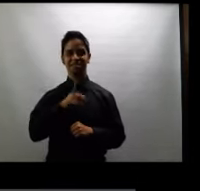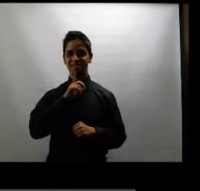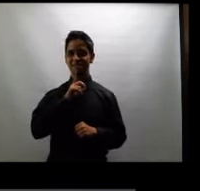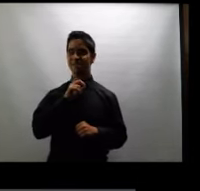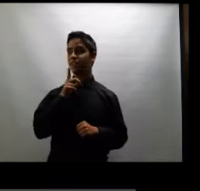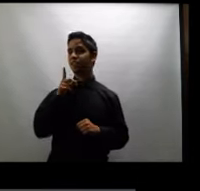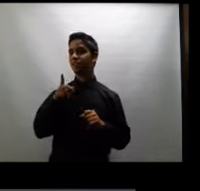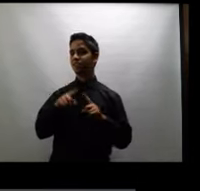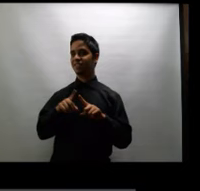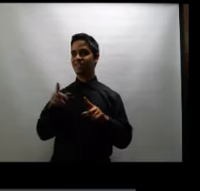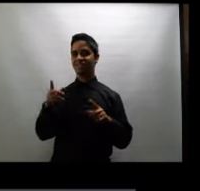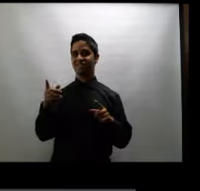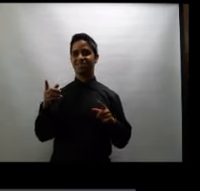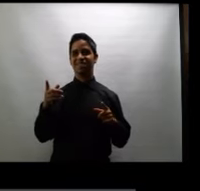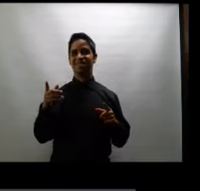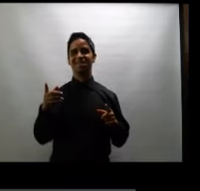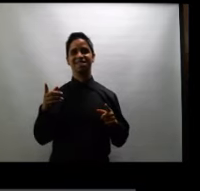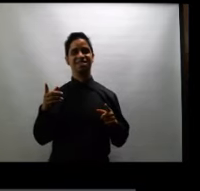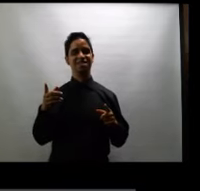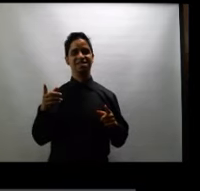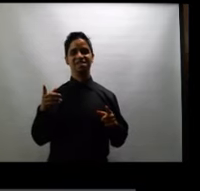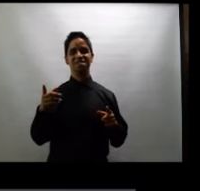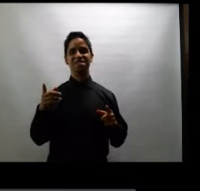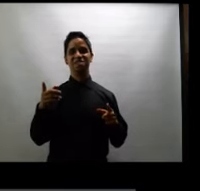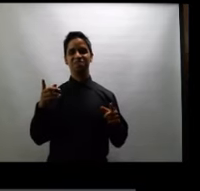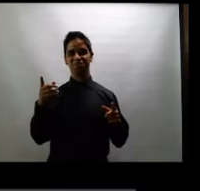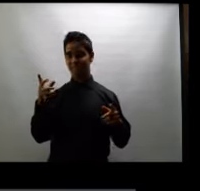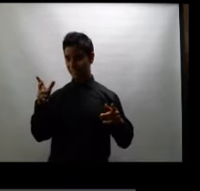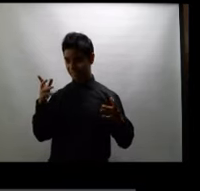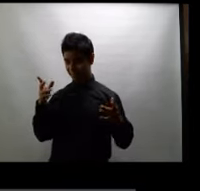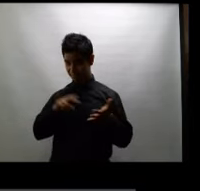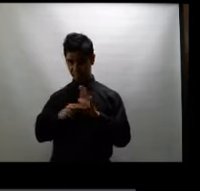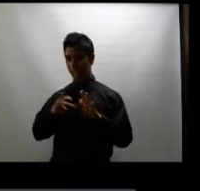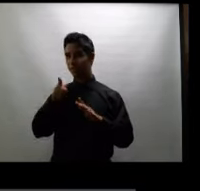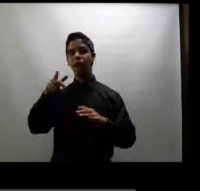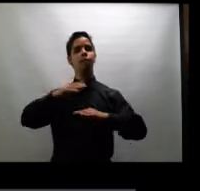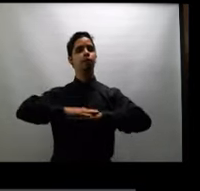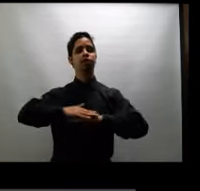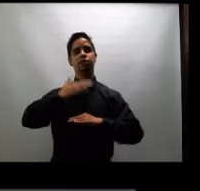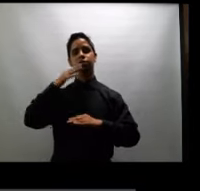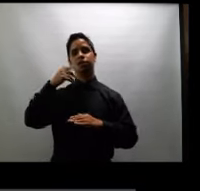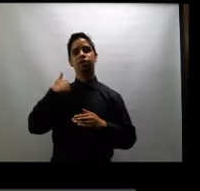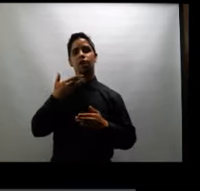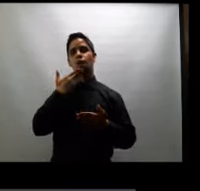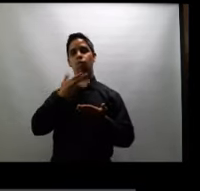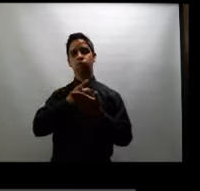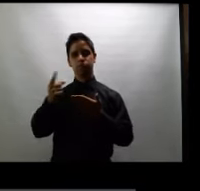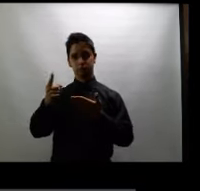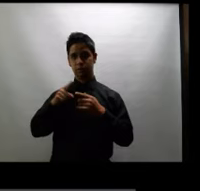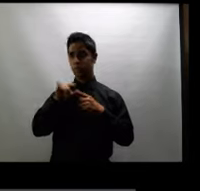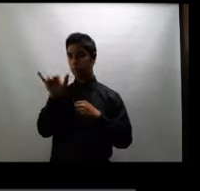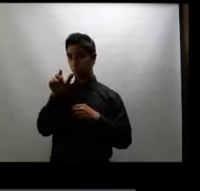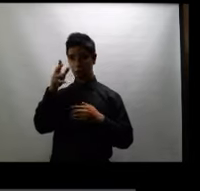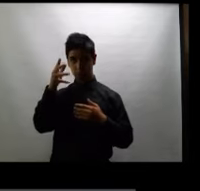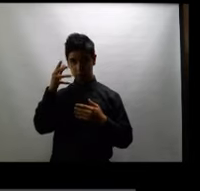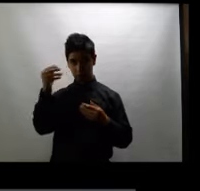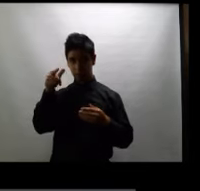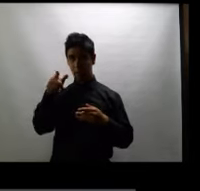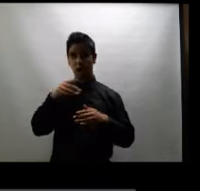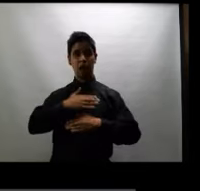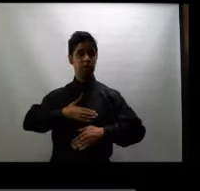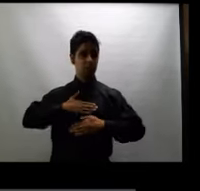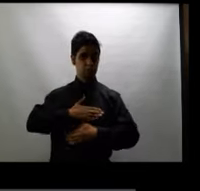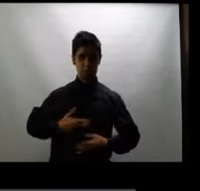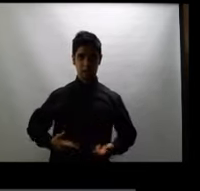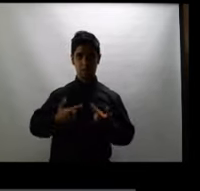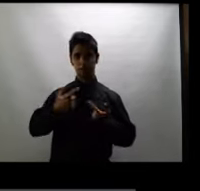Definitivamente. Mira cómo le hace con la cara así. Así que pórtense bonito. Tengan linda semana. Y mire, a disfrutar la